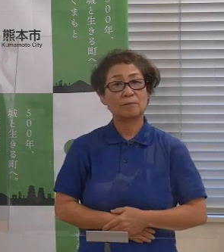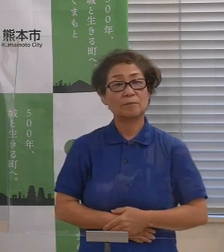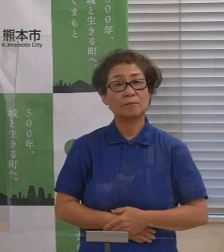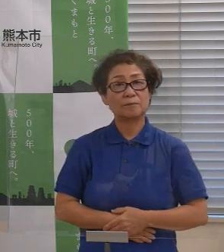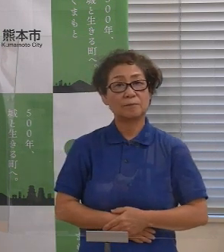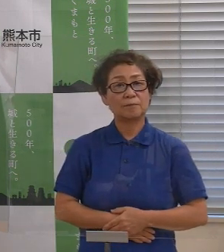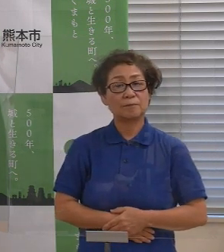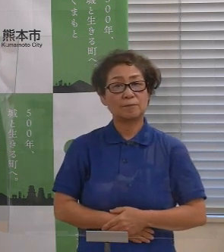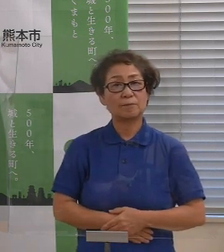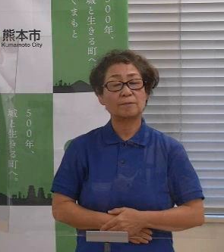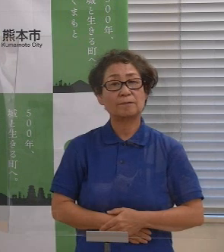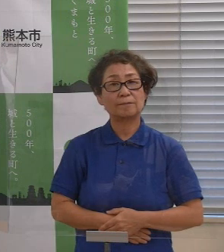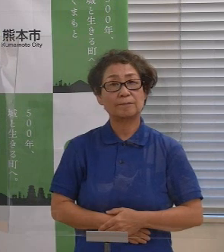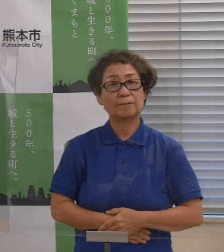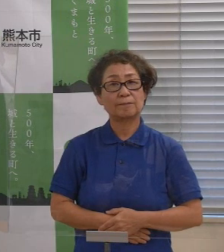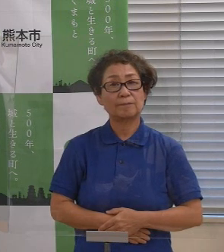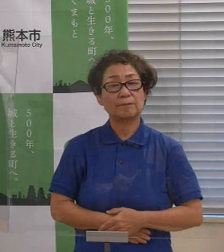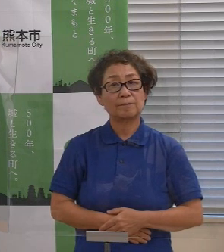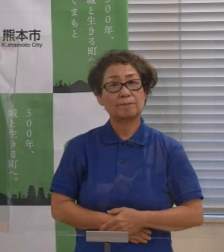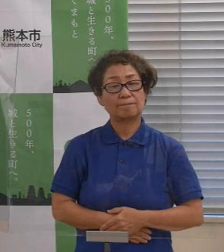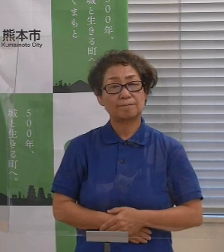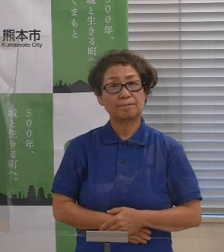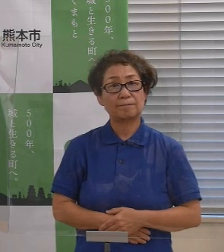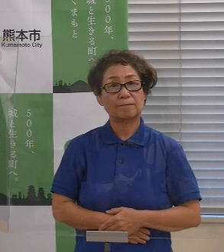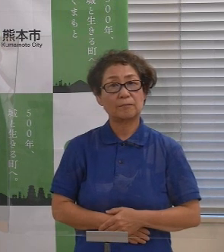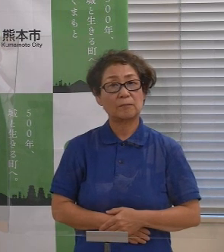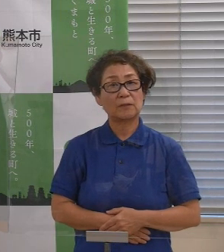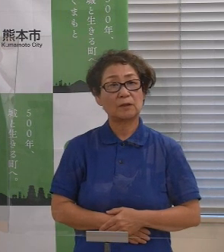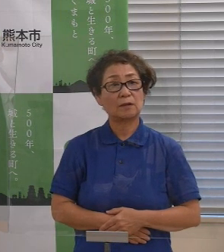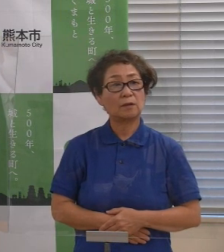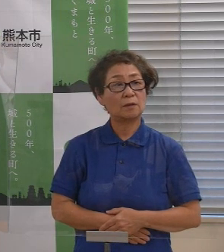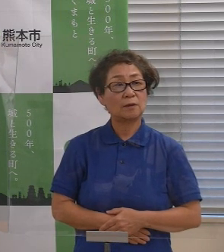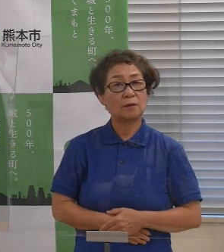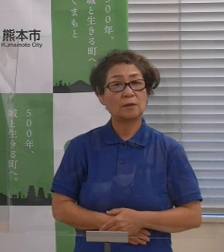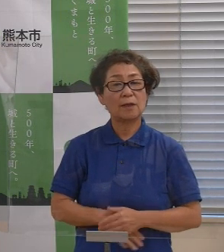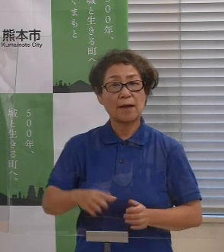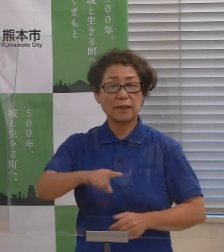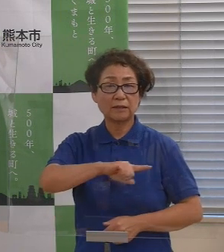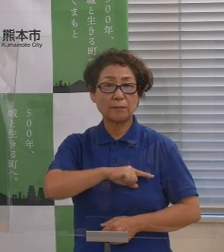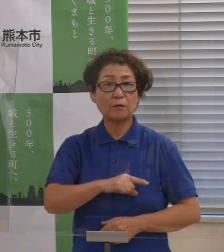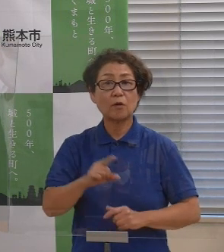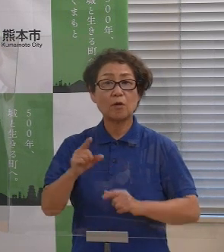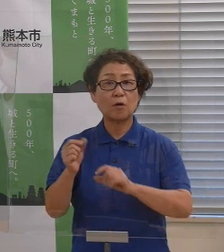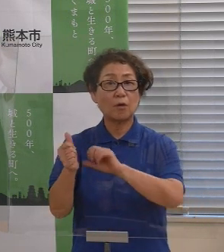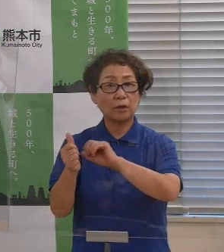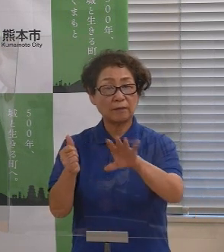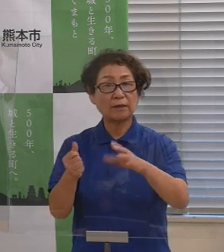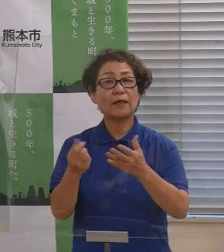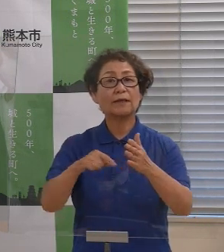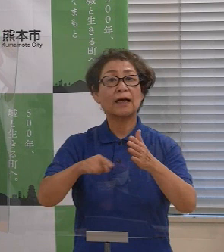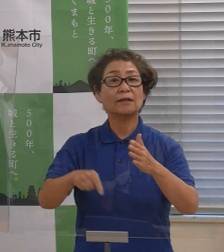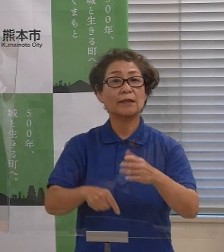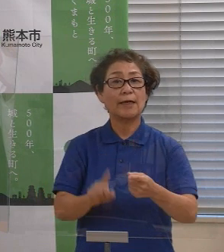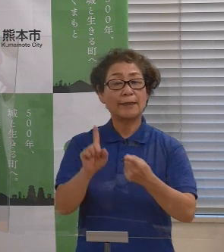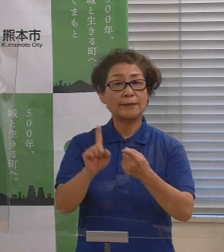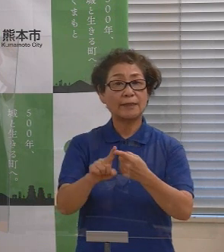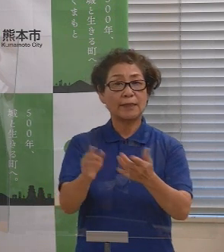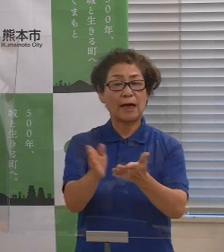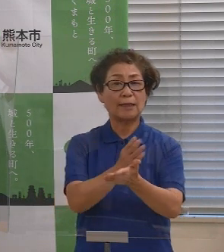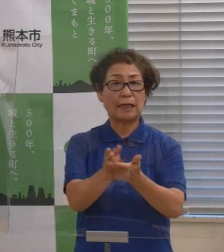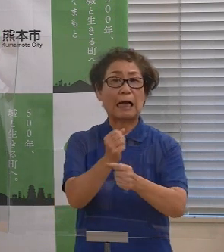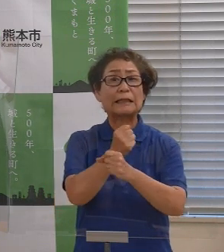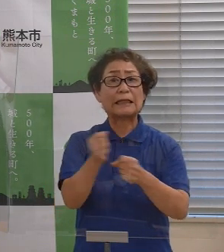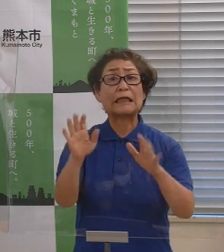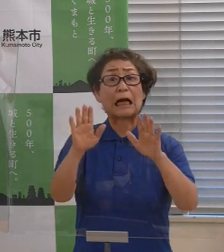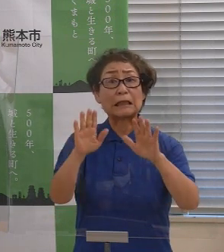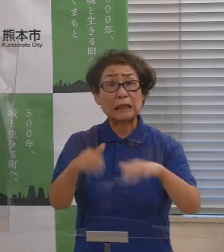熊院寺の塩崎です。冒頭のお発言の中で、適切な判断が行えなか